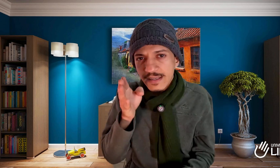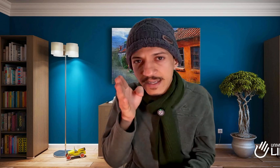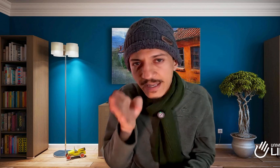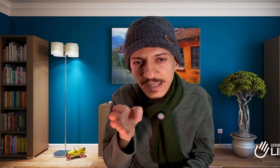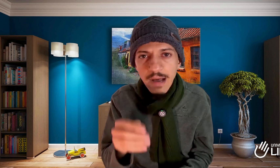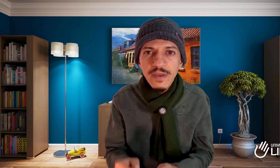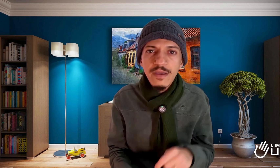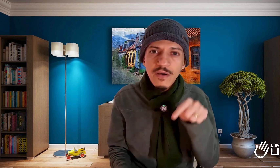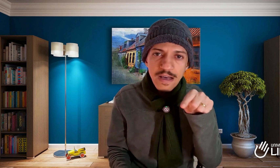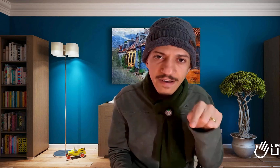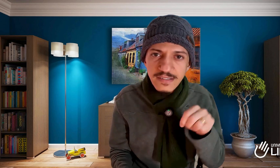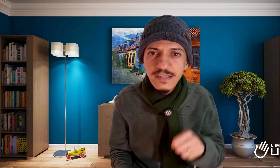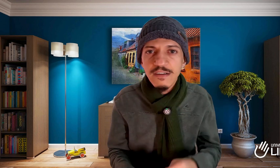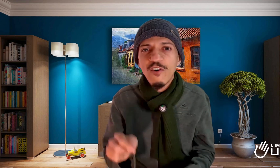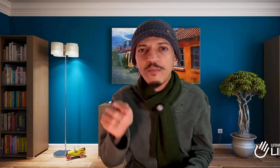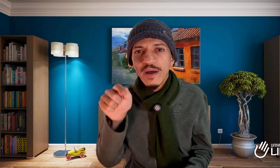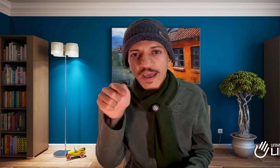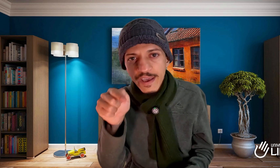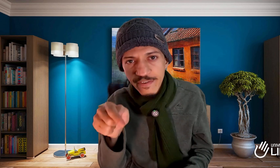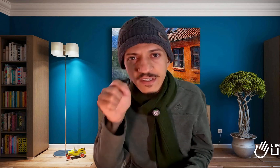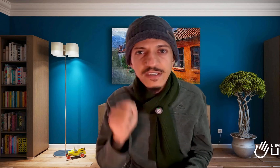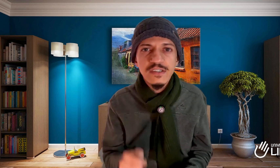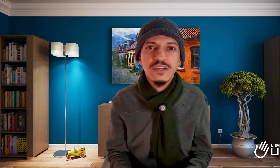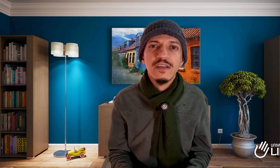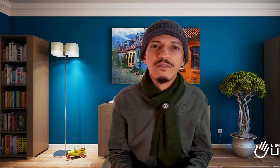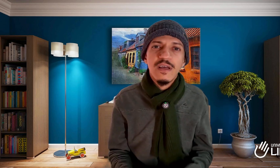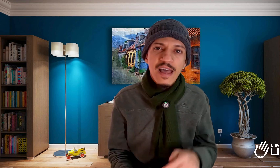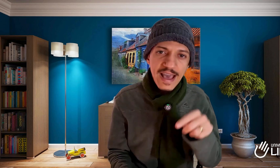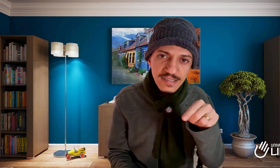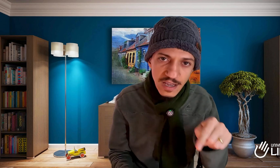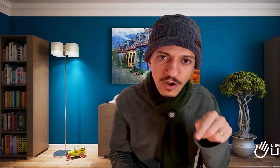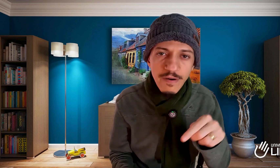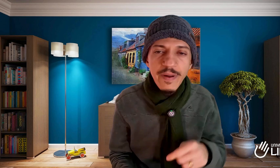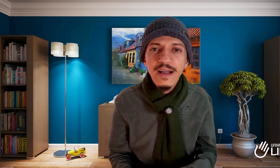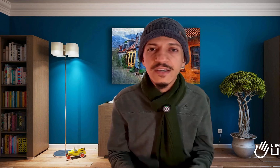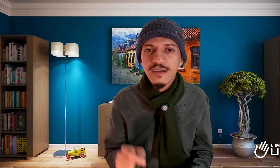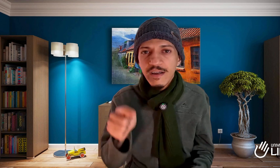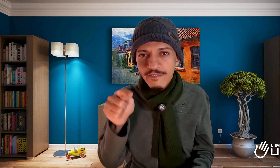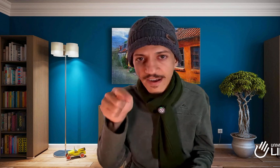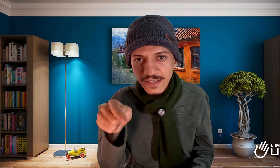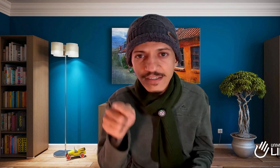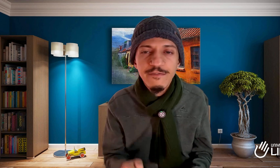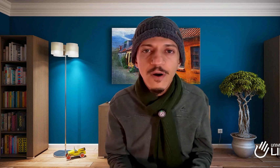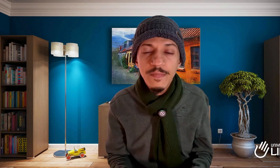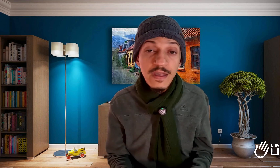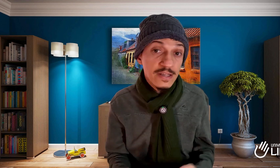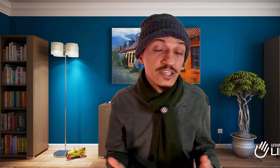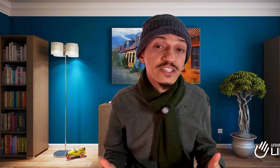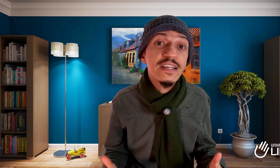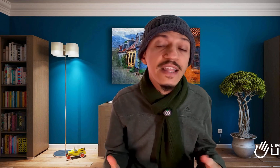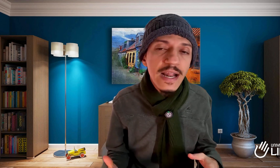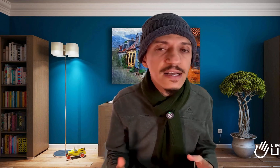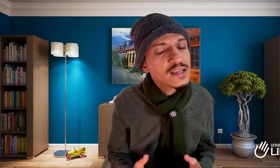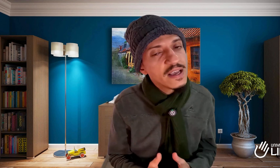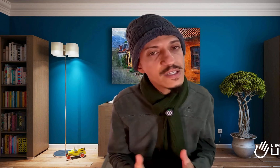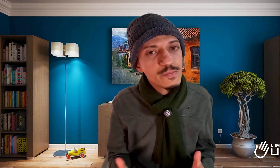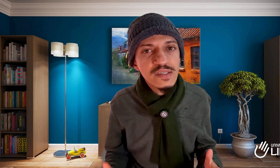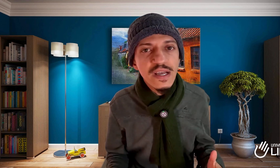esse caminho, faça dessa forma, revise desse jeito, essa é a nova prática, faça dessa forma. E a gente tem trilhas especiais